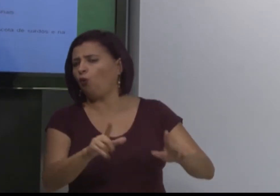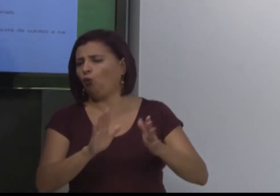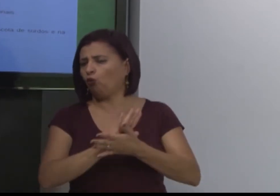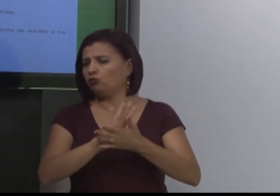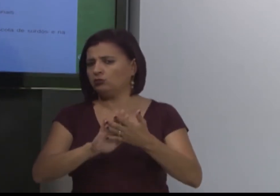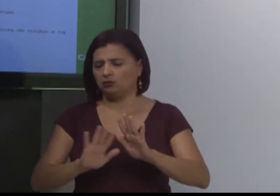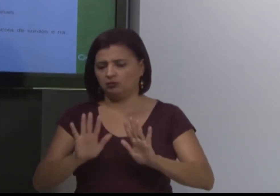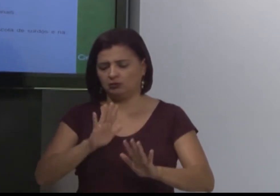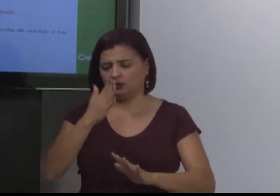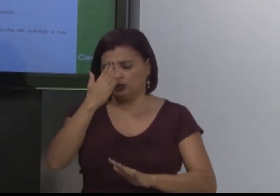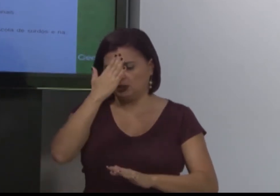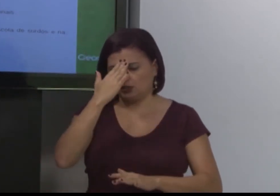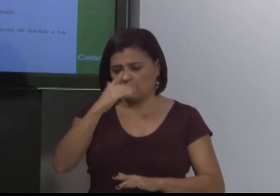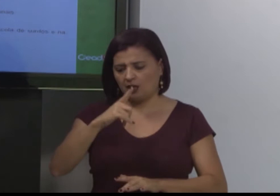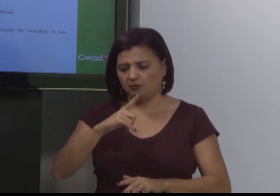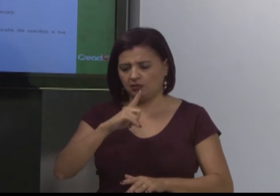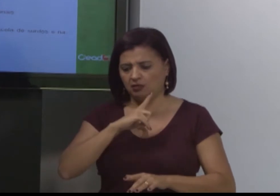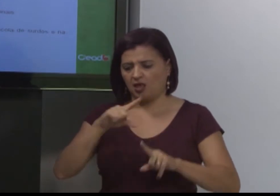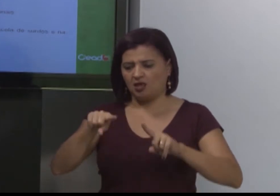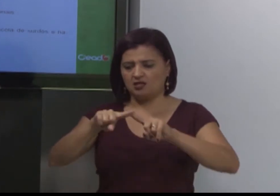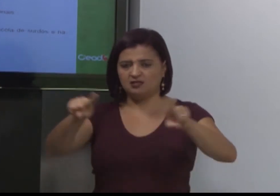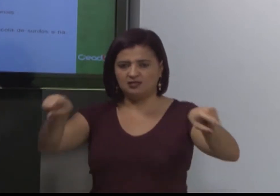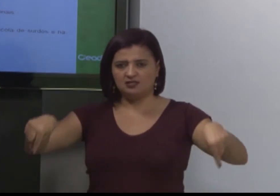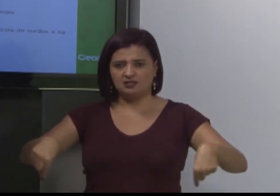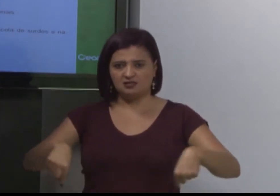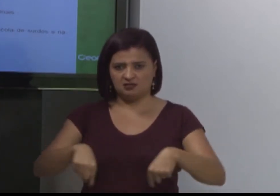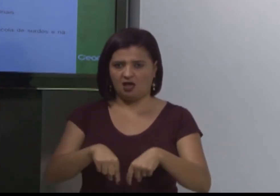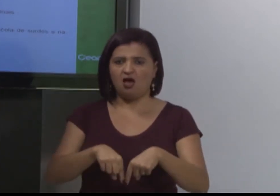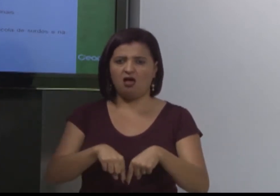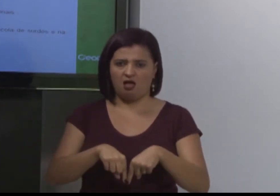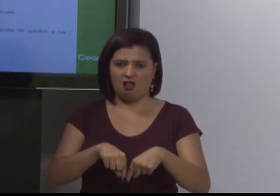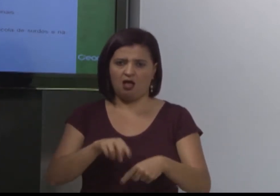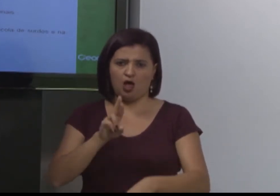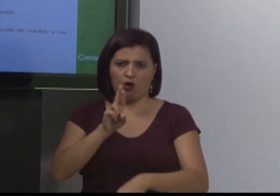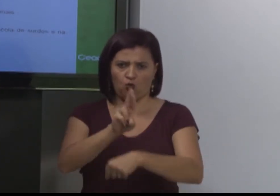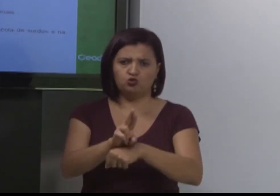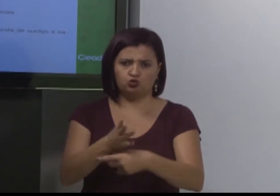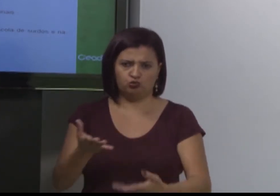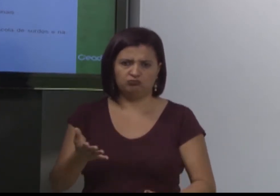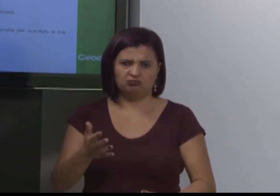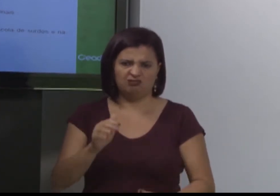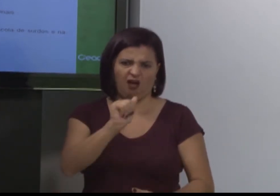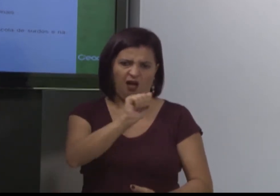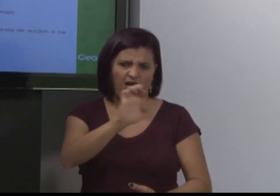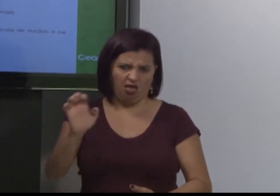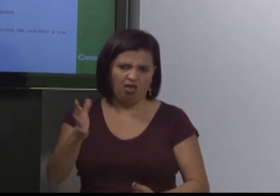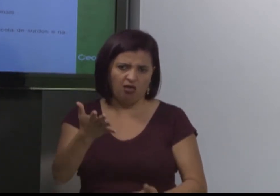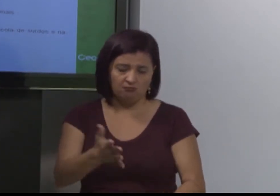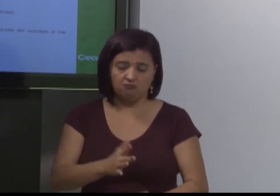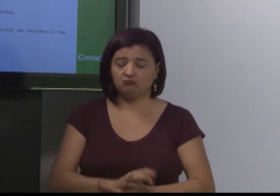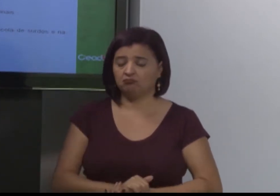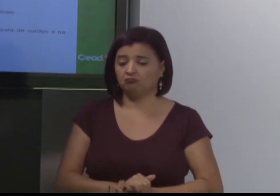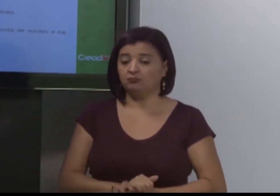não quero mostrar uma posição contra, mas pensemos, temos uma sala de recurso, que é uma proposta do